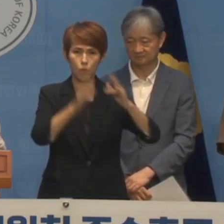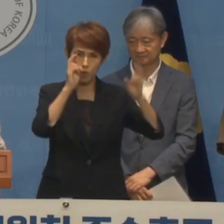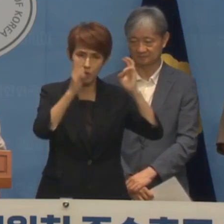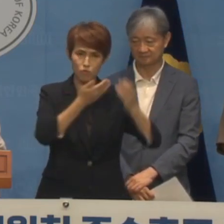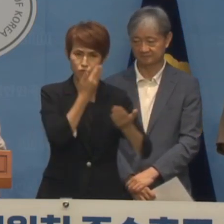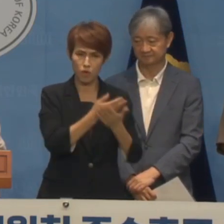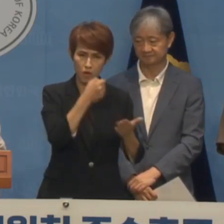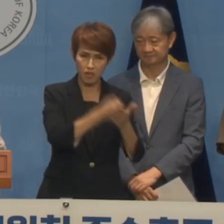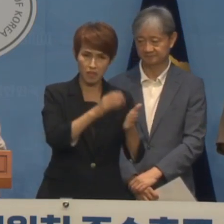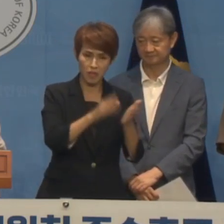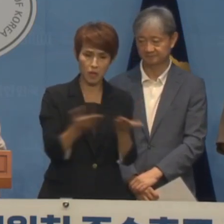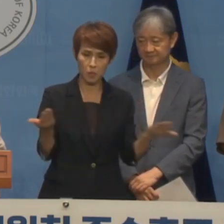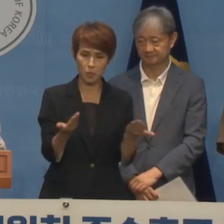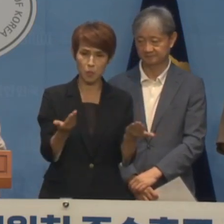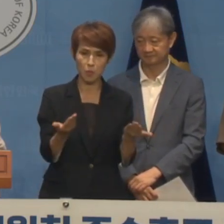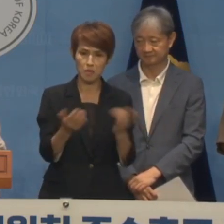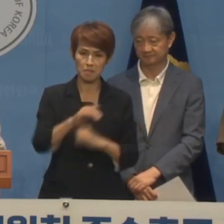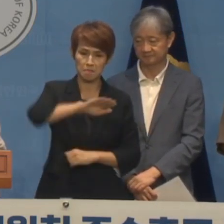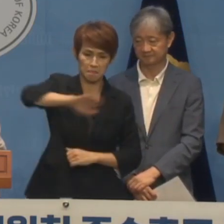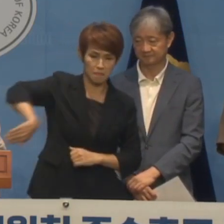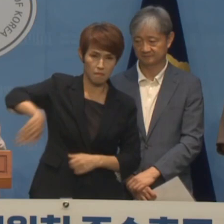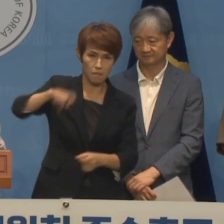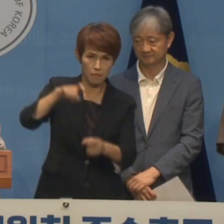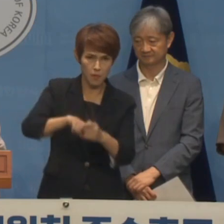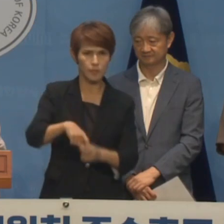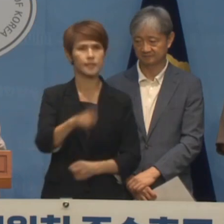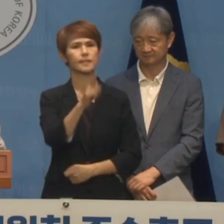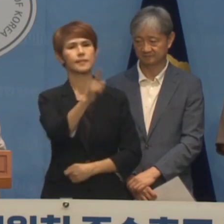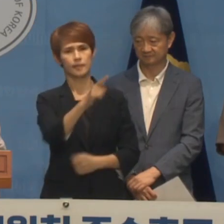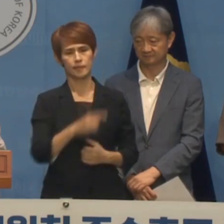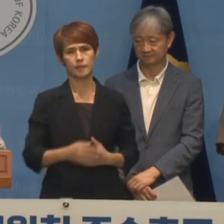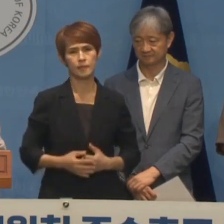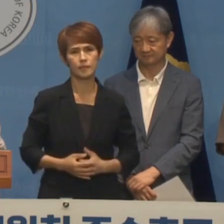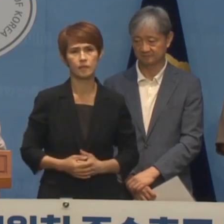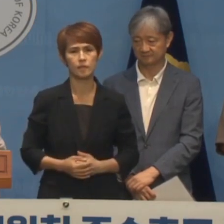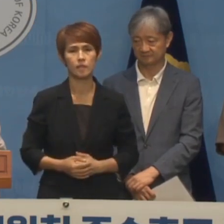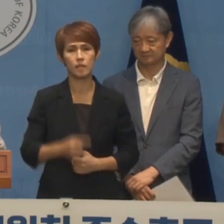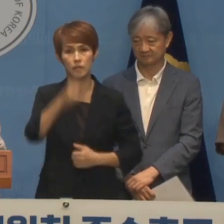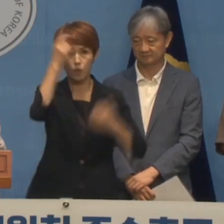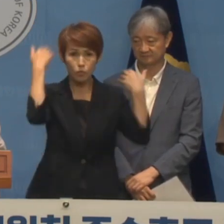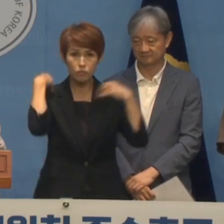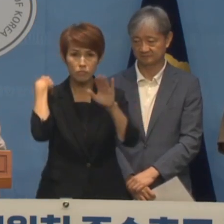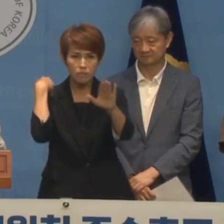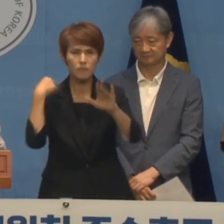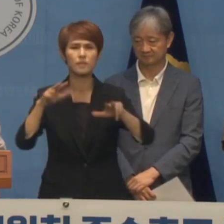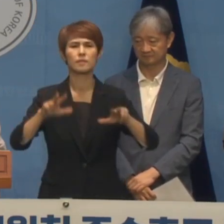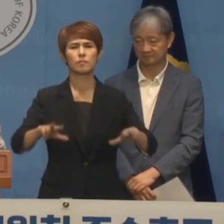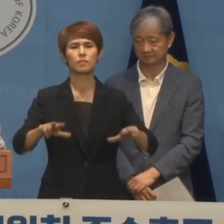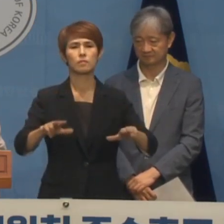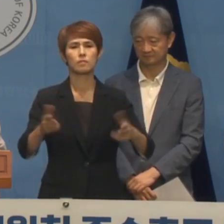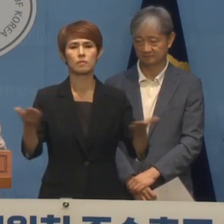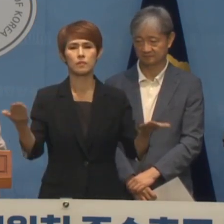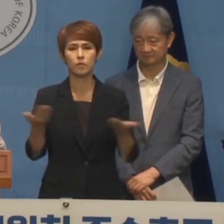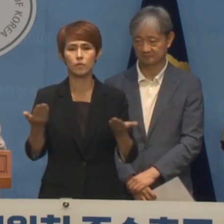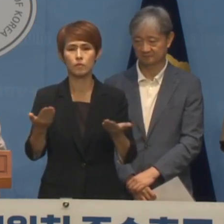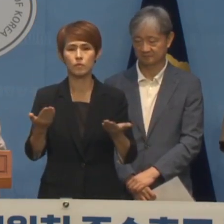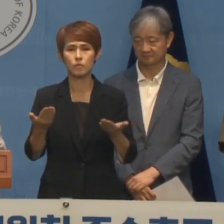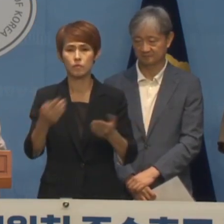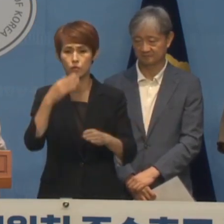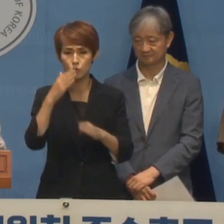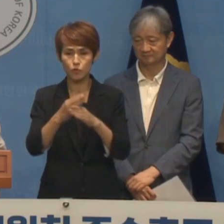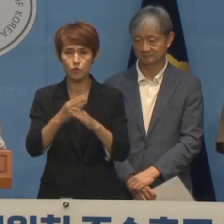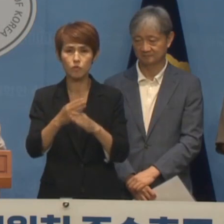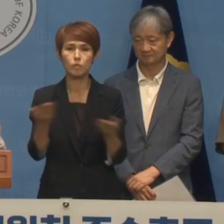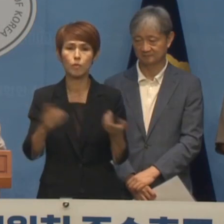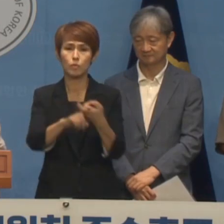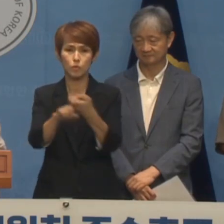노동계를 배제하기 위함이라는 의심을 지울 수가 없습니다. 정부는 지금이라도 즉각 민주노총 추천위원을